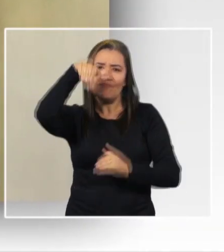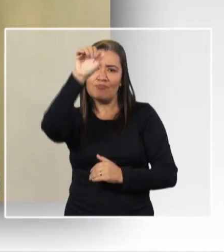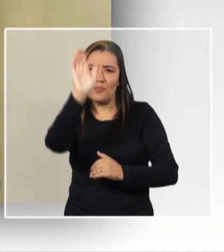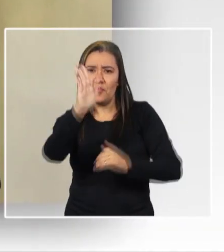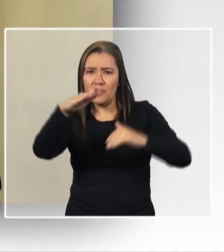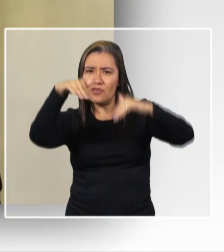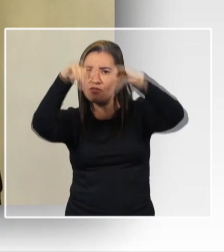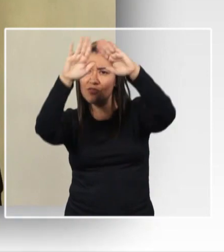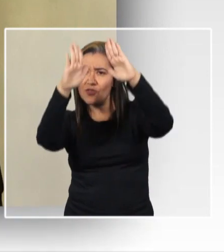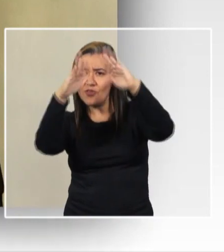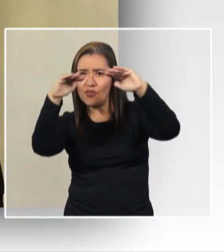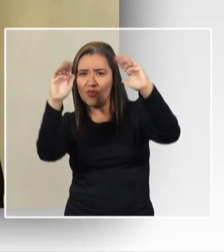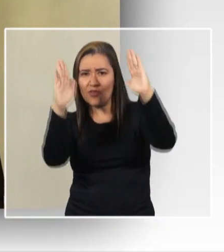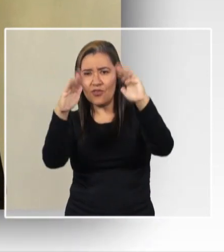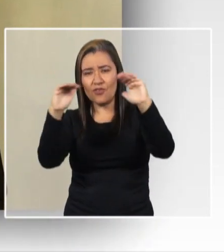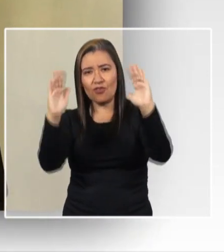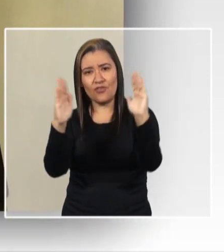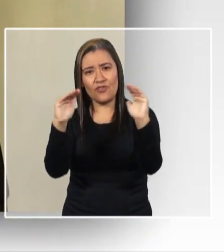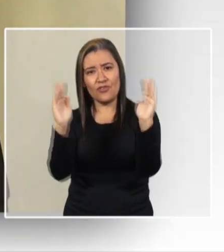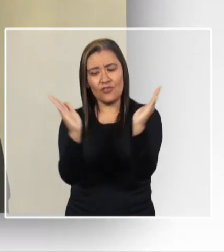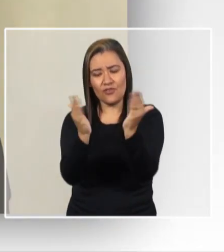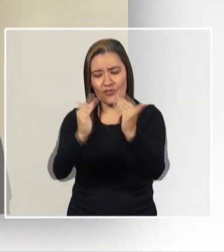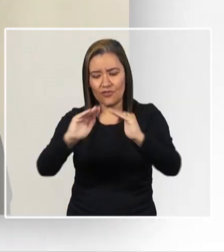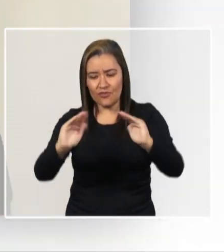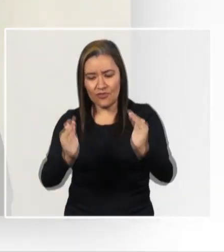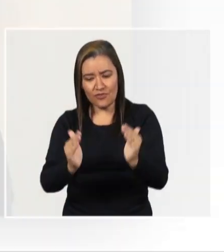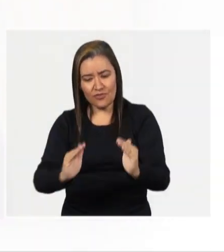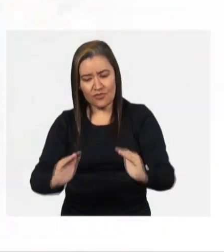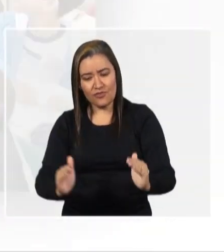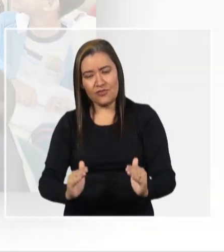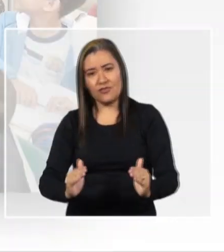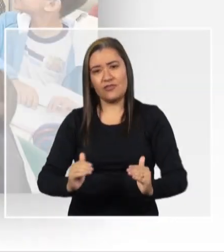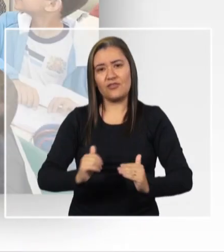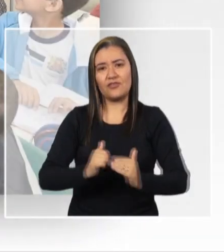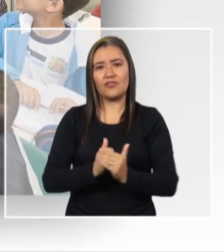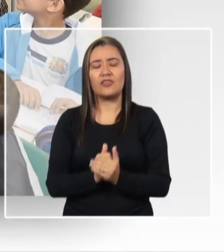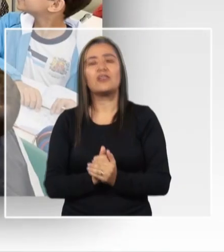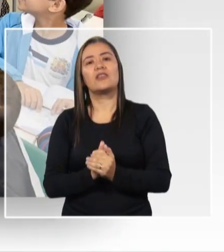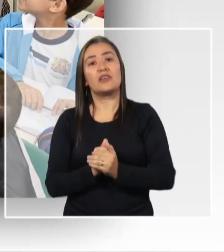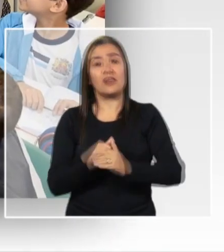Com suas próprias mãos pintou